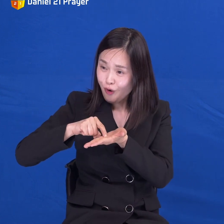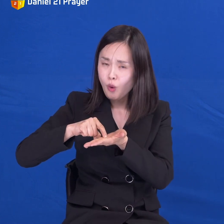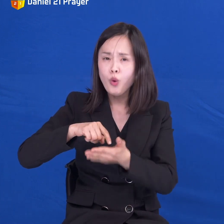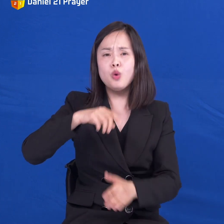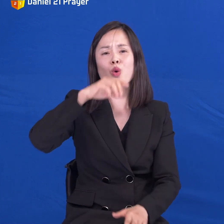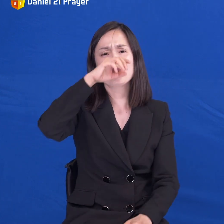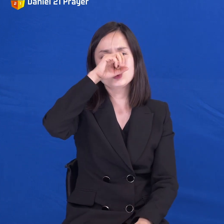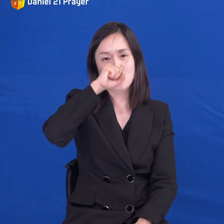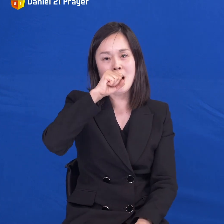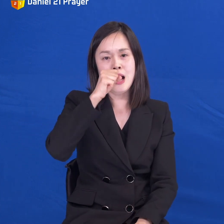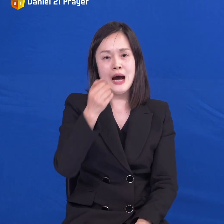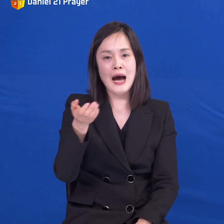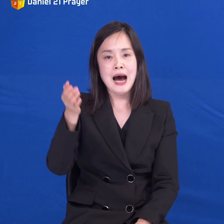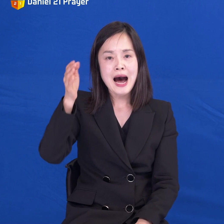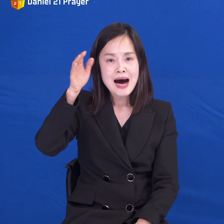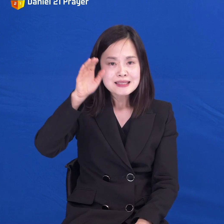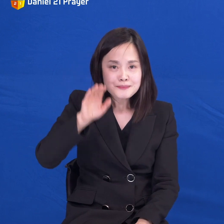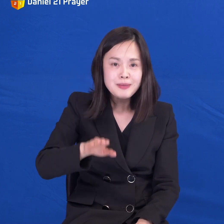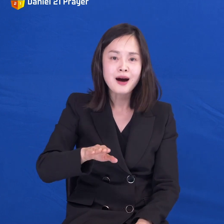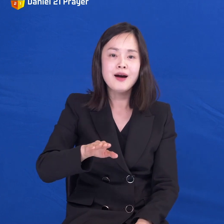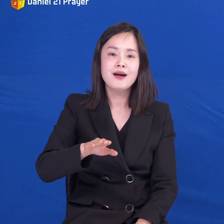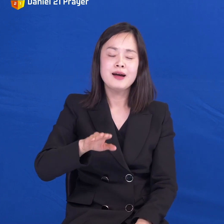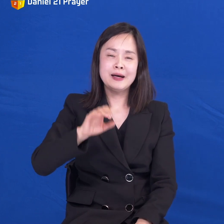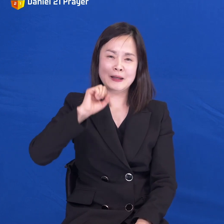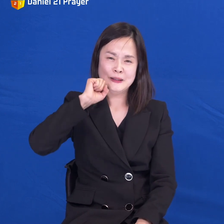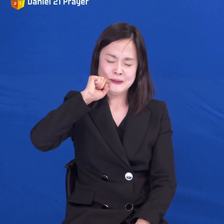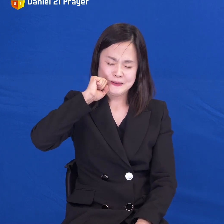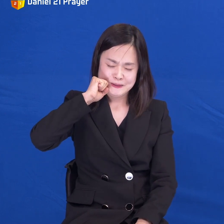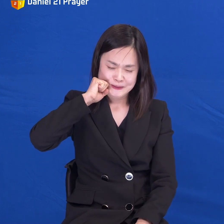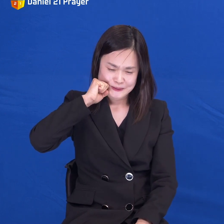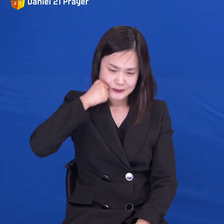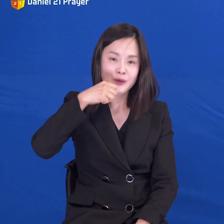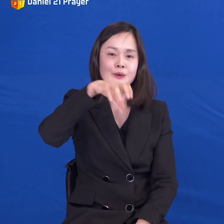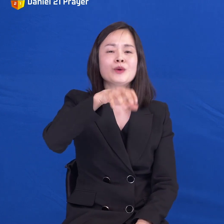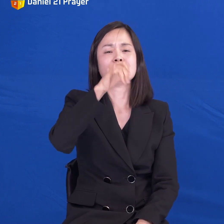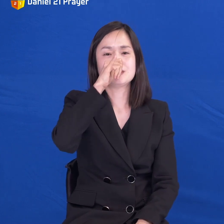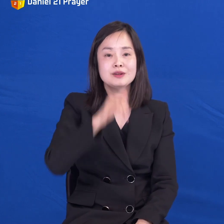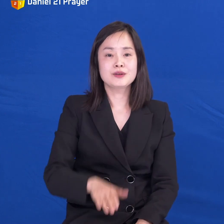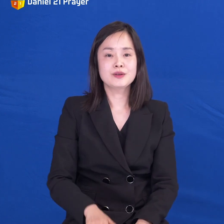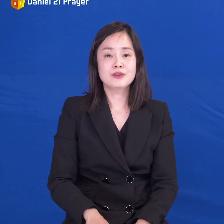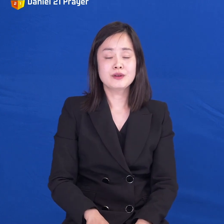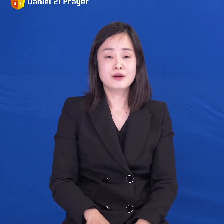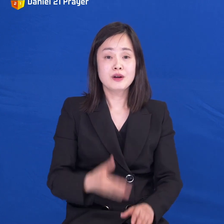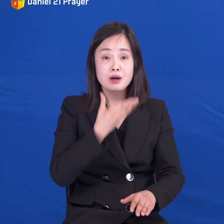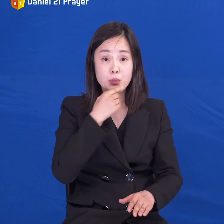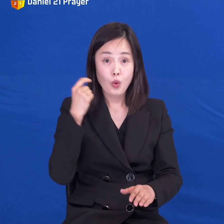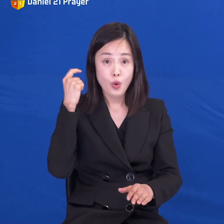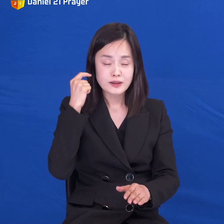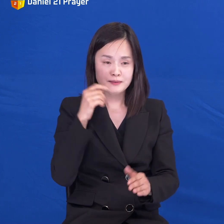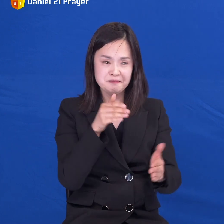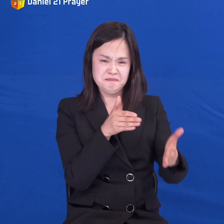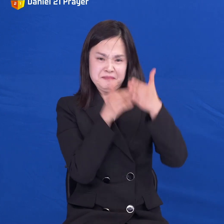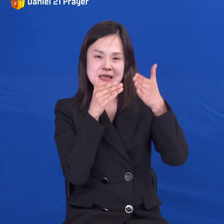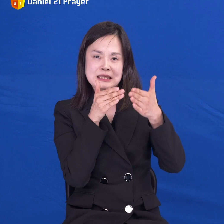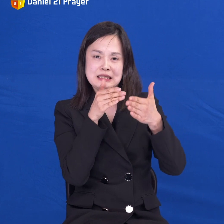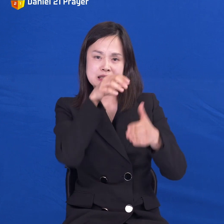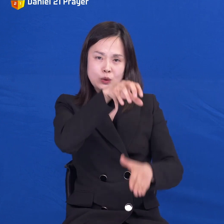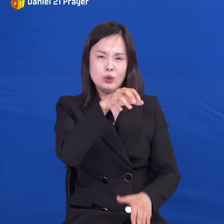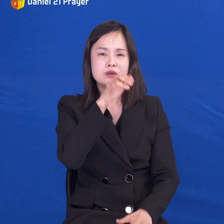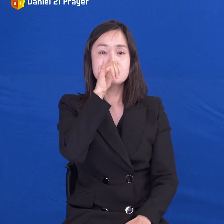강팍한 마을이 있습니다. 복음이 아주 박한 마을이 있습니다. 제가 토요일 날 이 배낭을